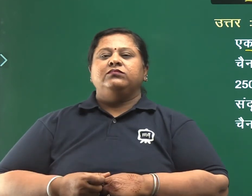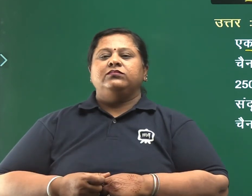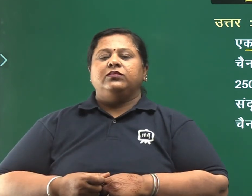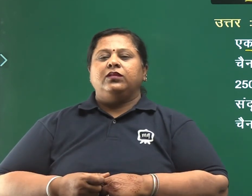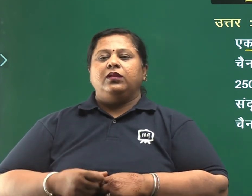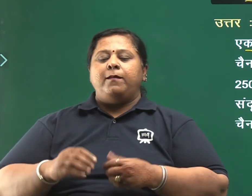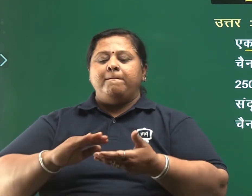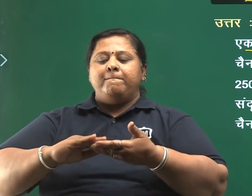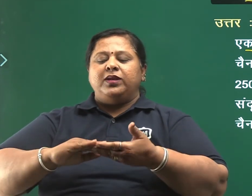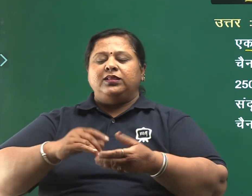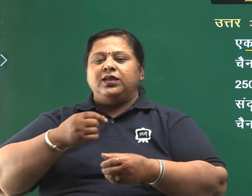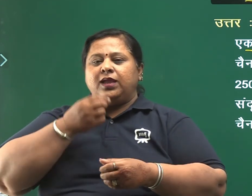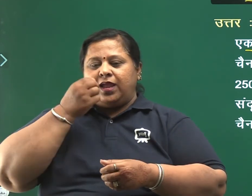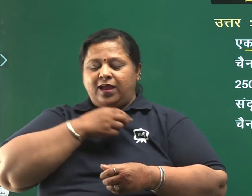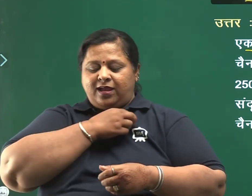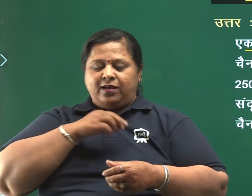पत्नी के गले की